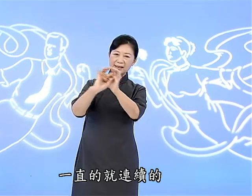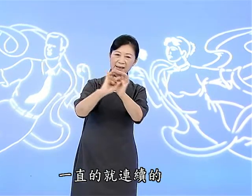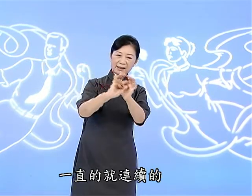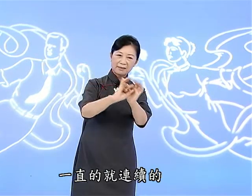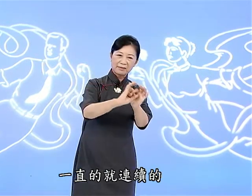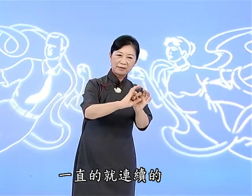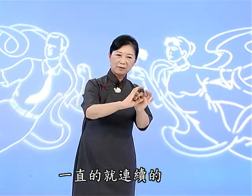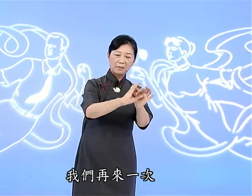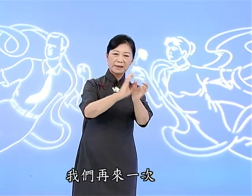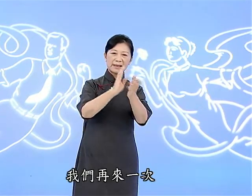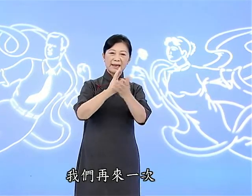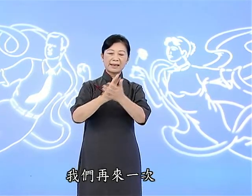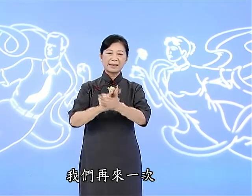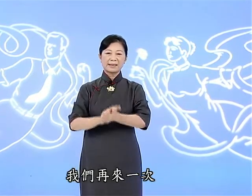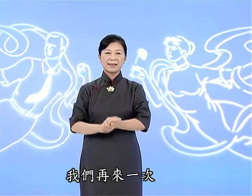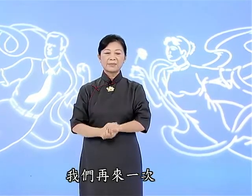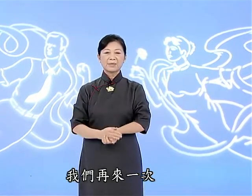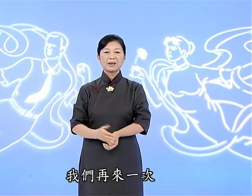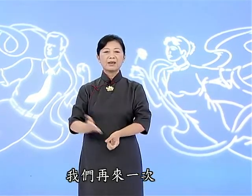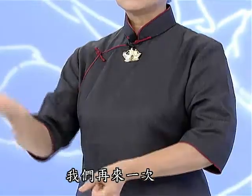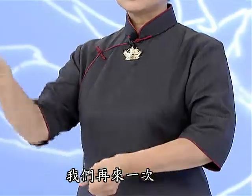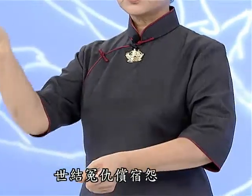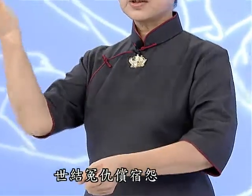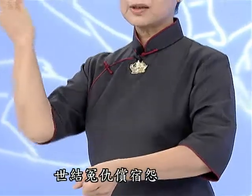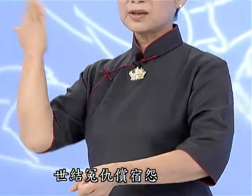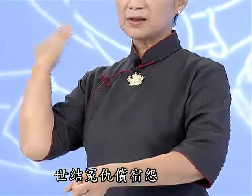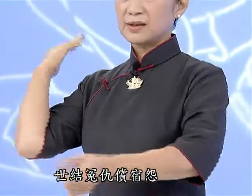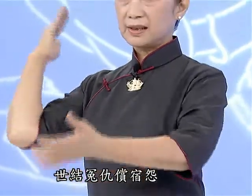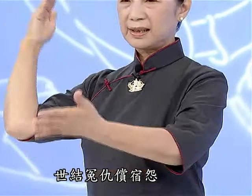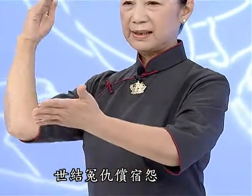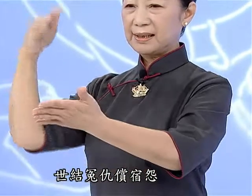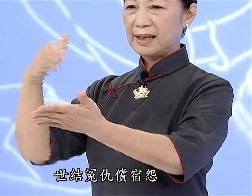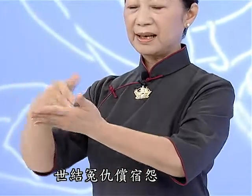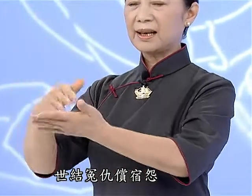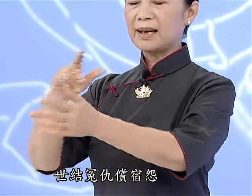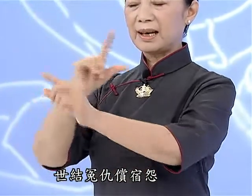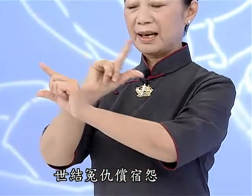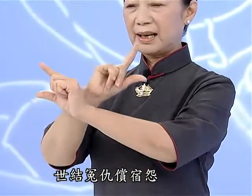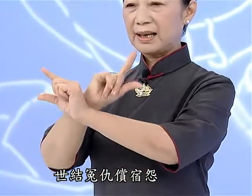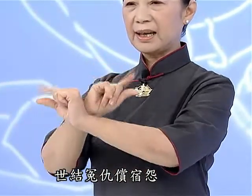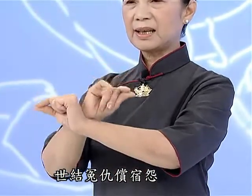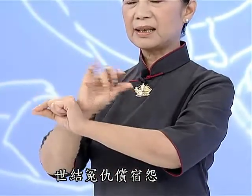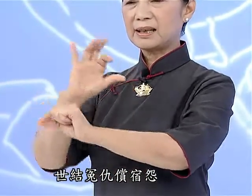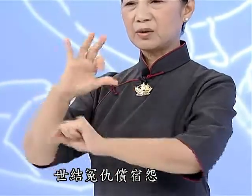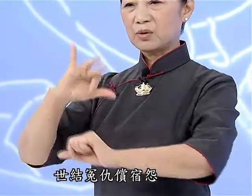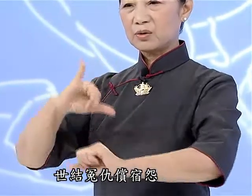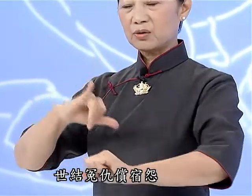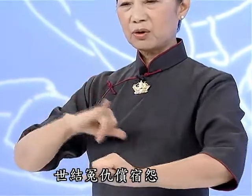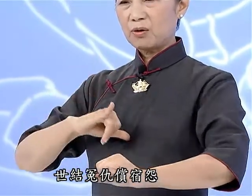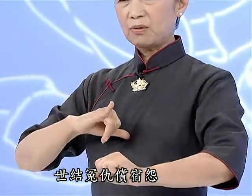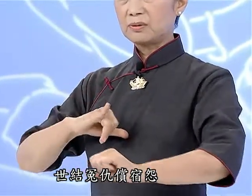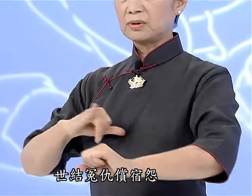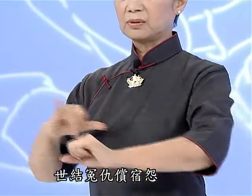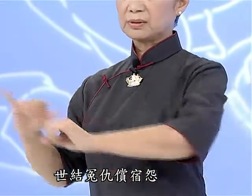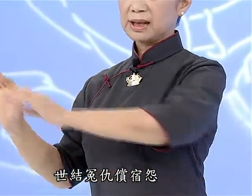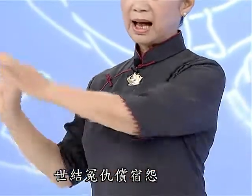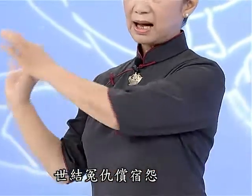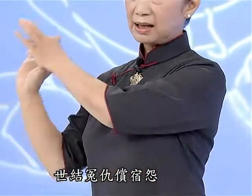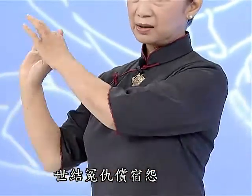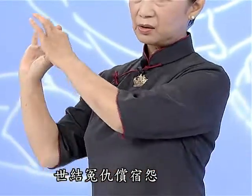的。我们再来一次，世结冤仇常